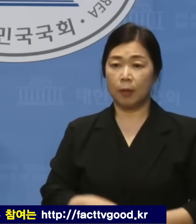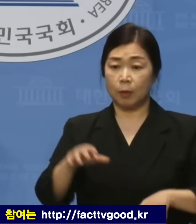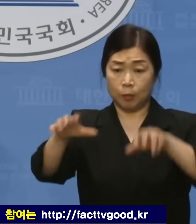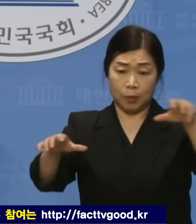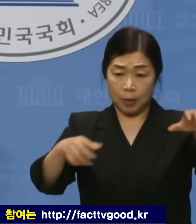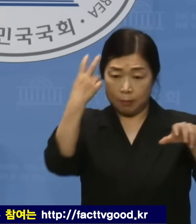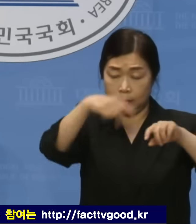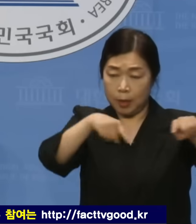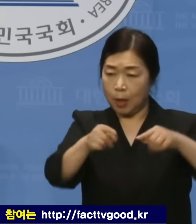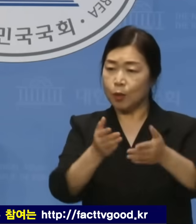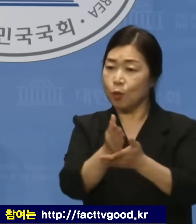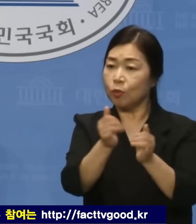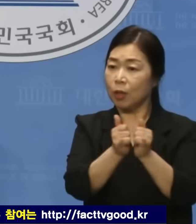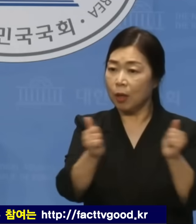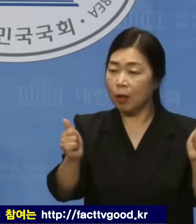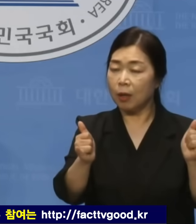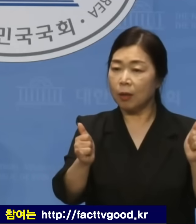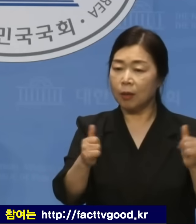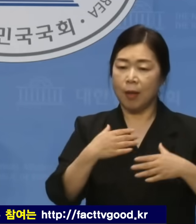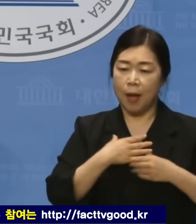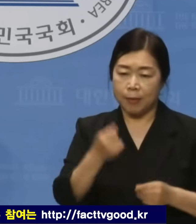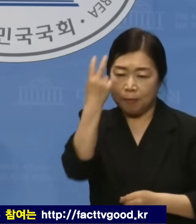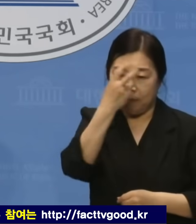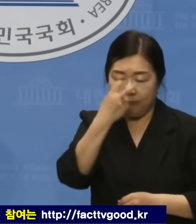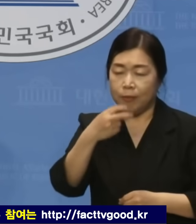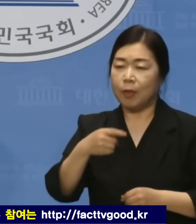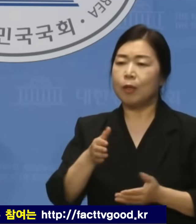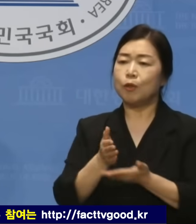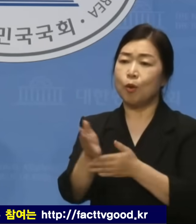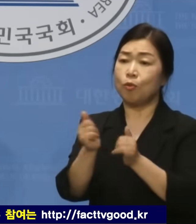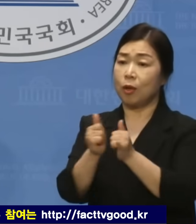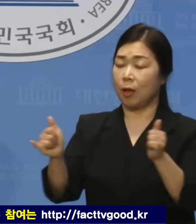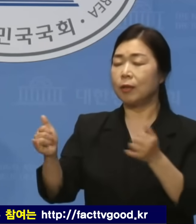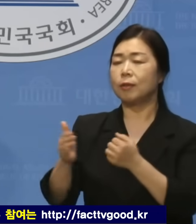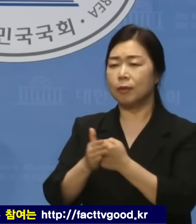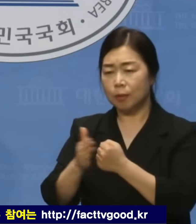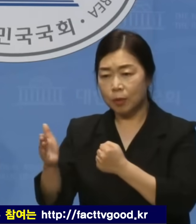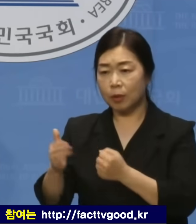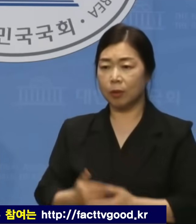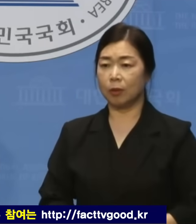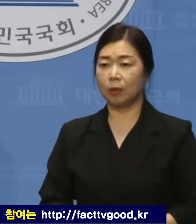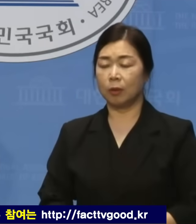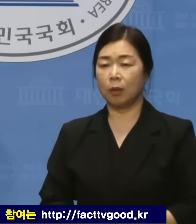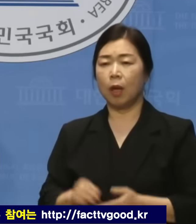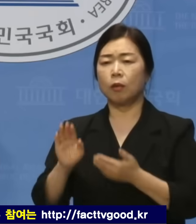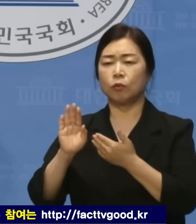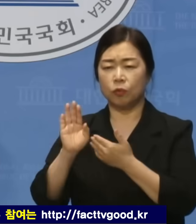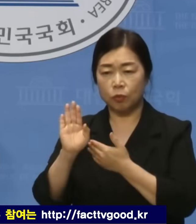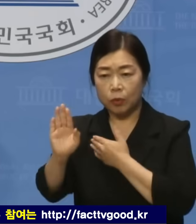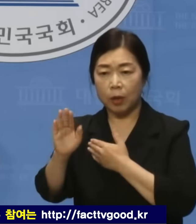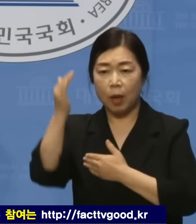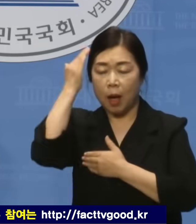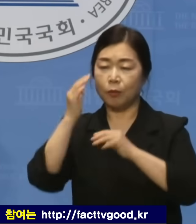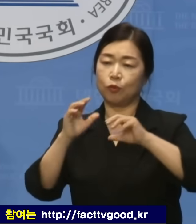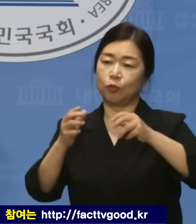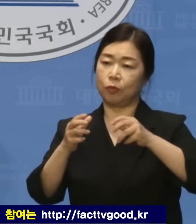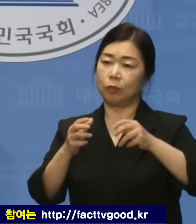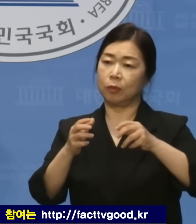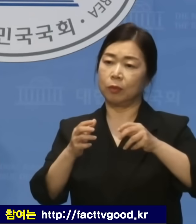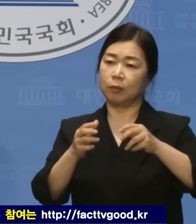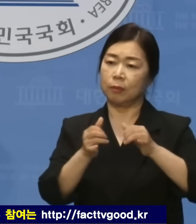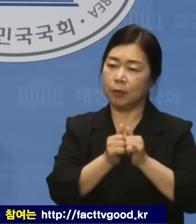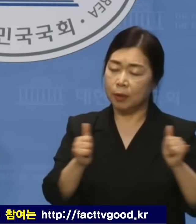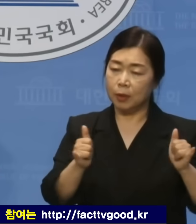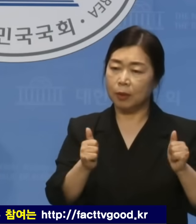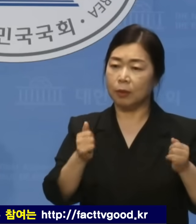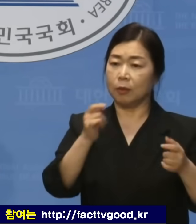전문가로서 국민의 안전한 삶을 책임져 온 치안 전문가로서 이후 대한민국 국민들이